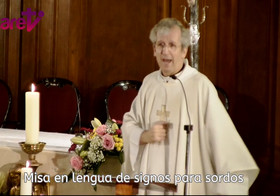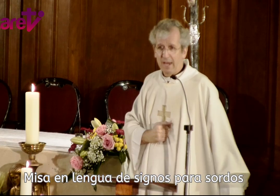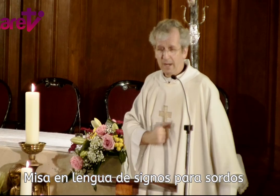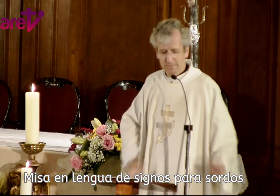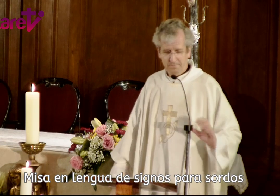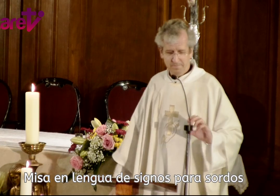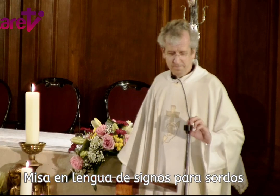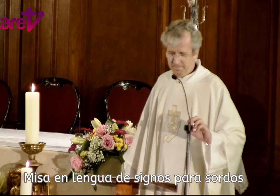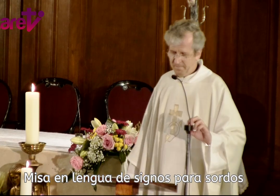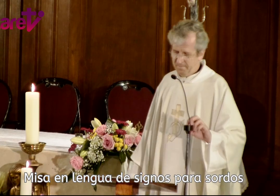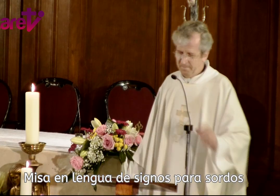Él.